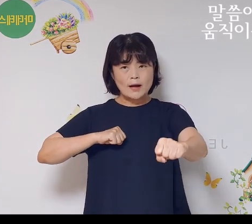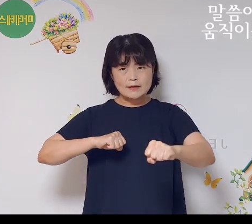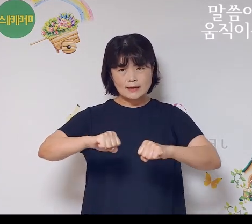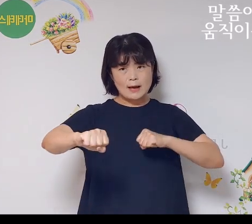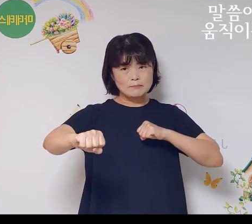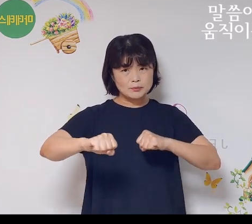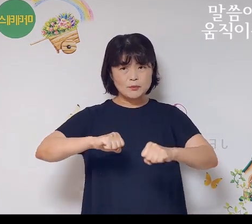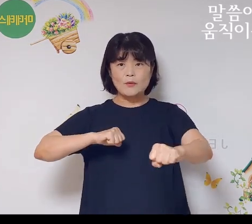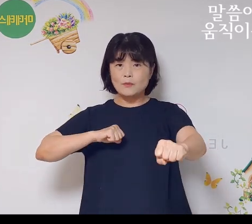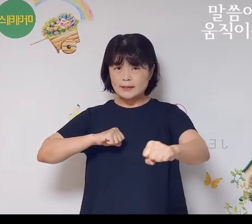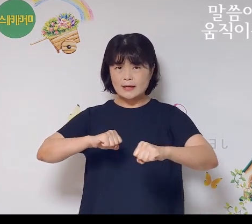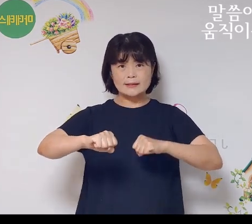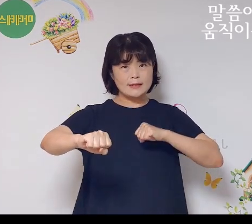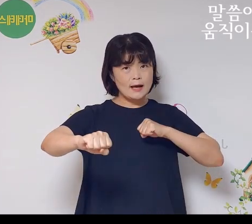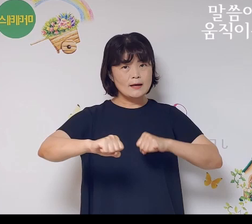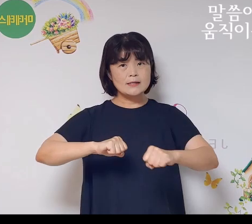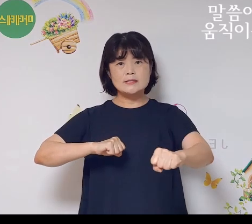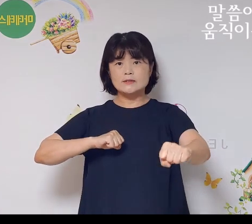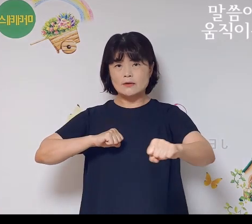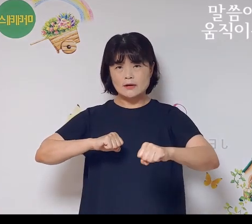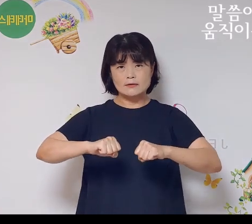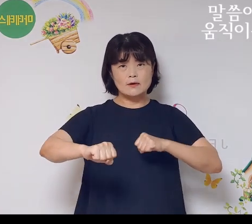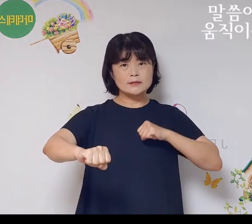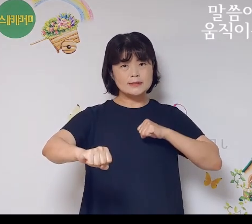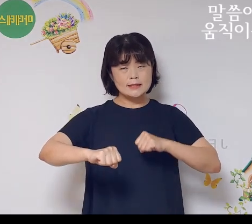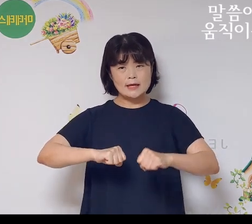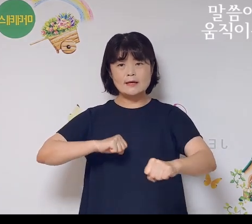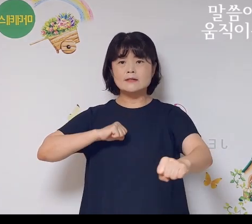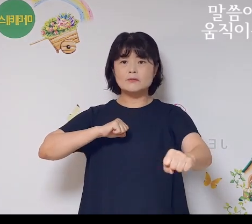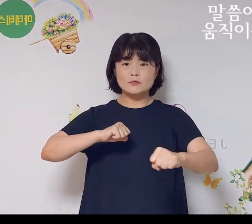이렇게 앞으로 왔다 갔다 하시는 거예요. 어긋나게. 그러면